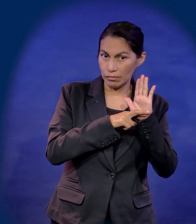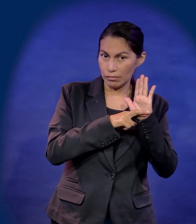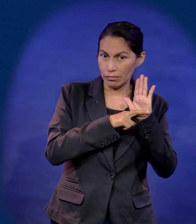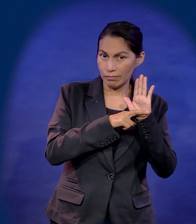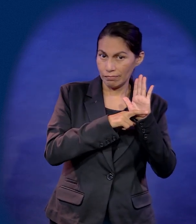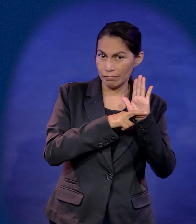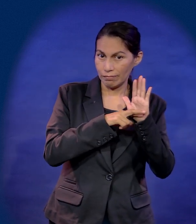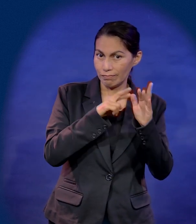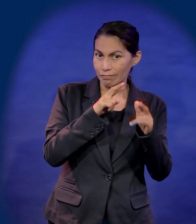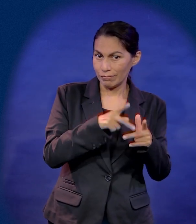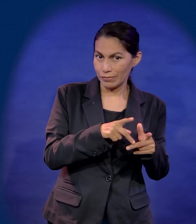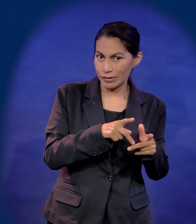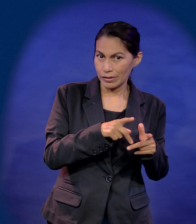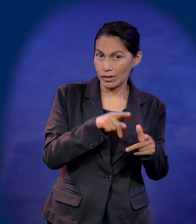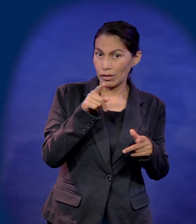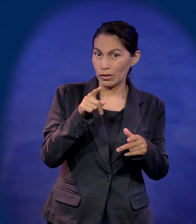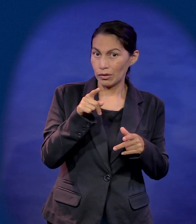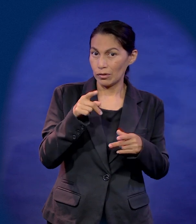tú rompiste reglas